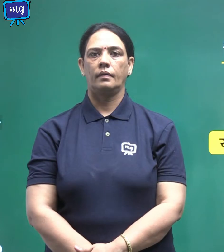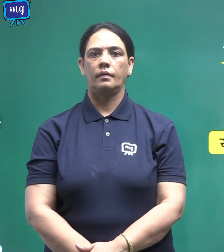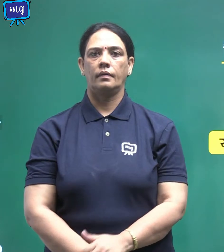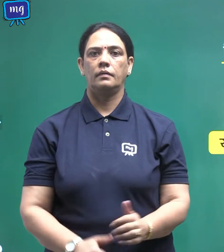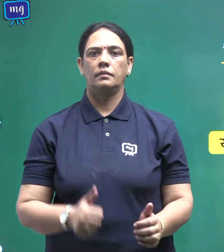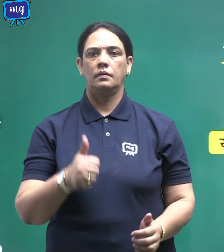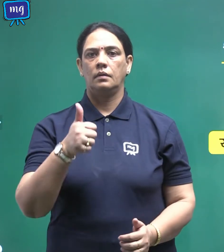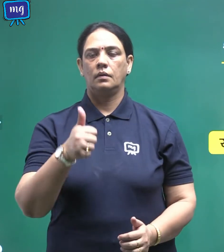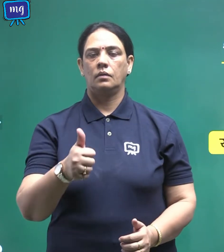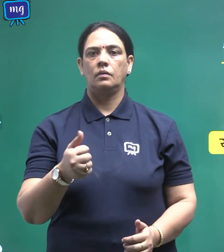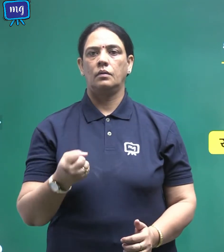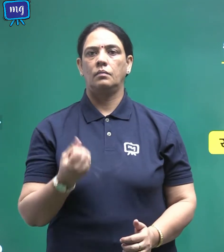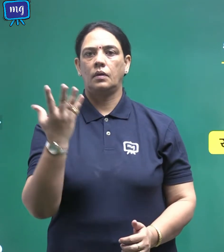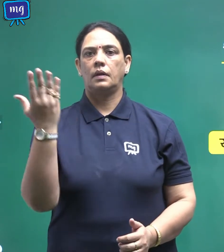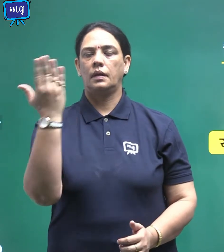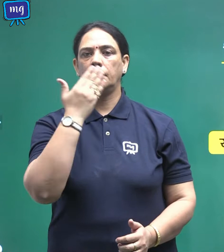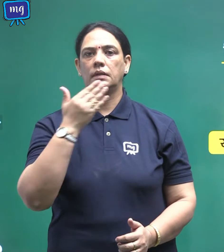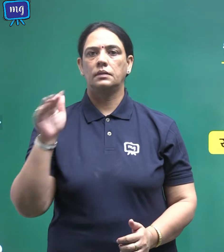गुड मॉर्निंग बच्चों।